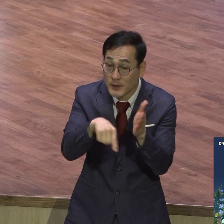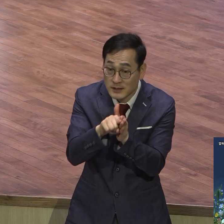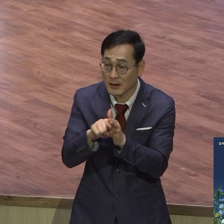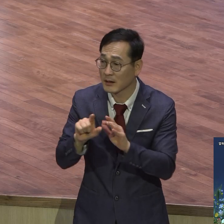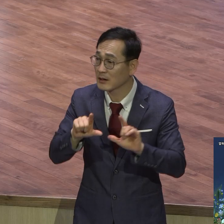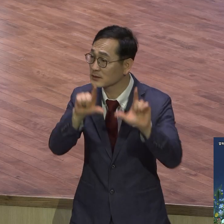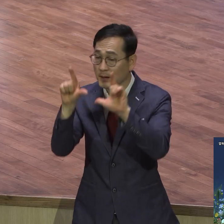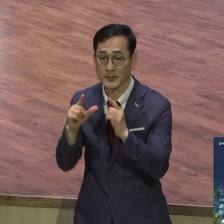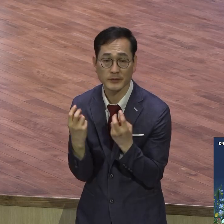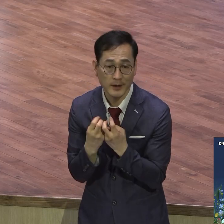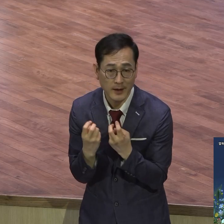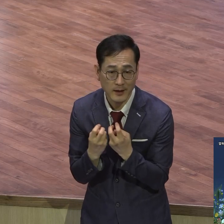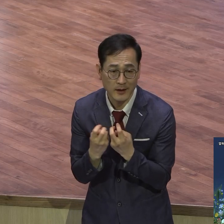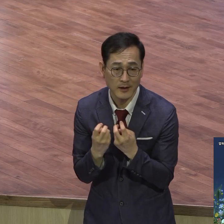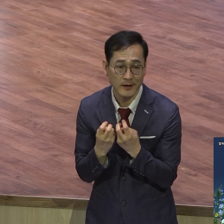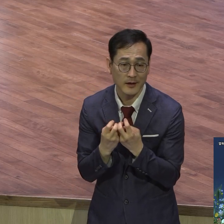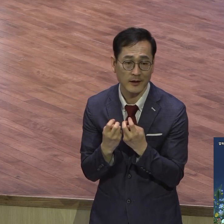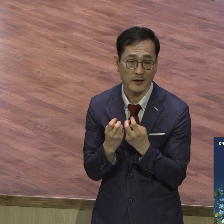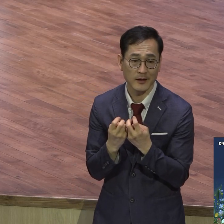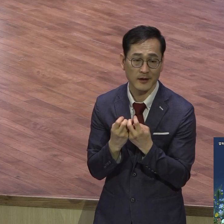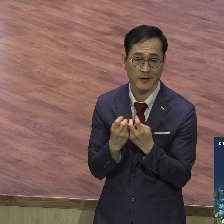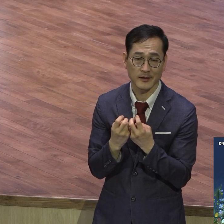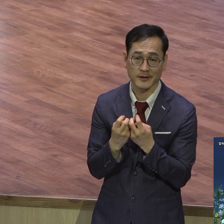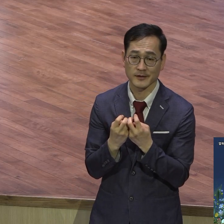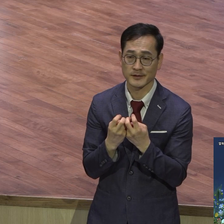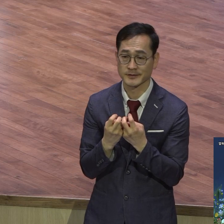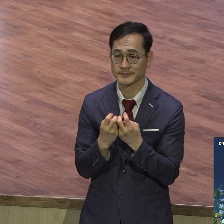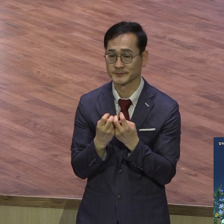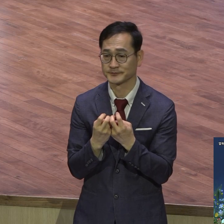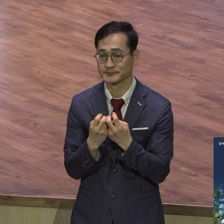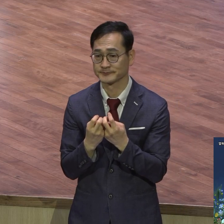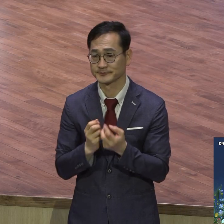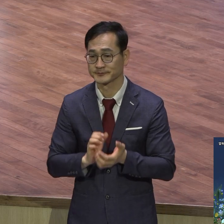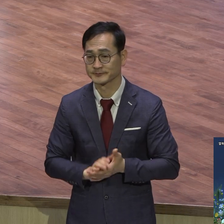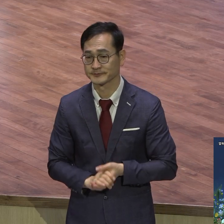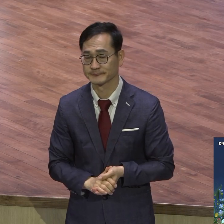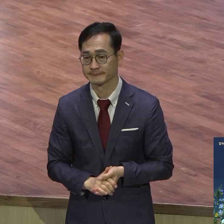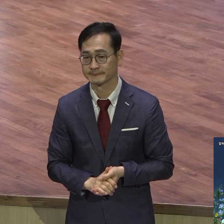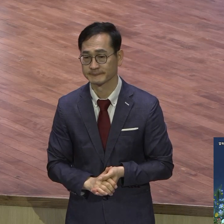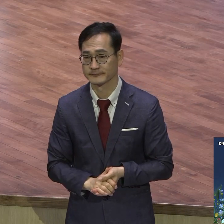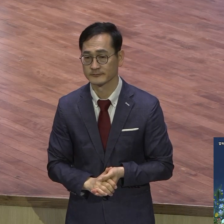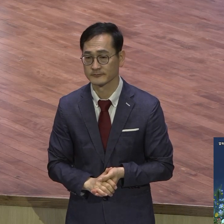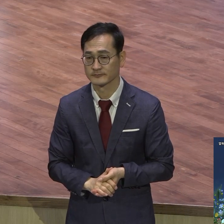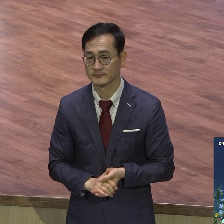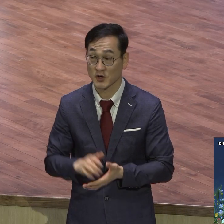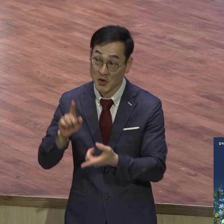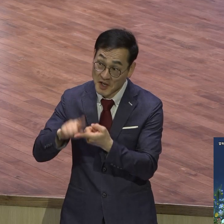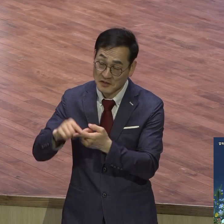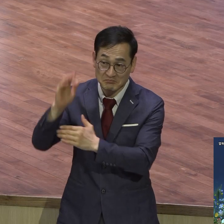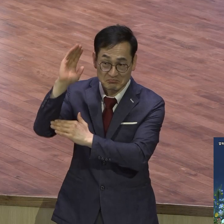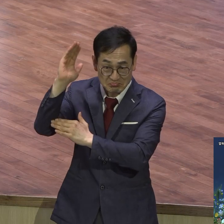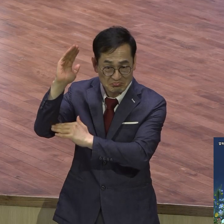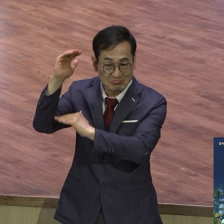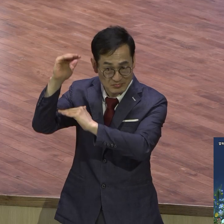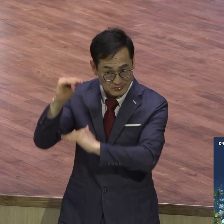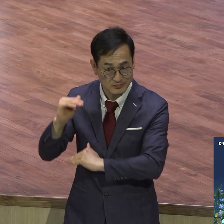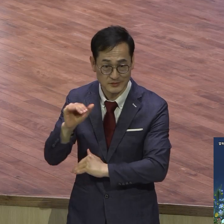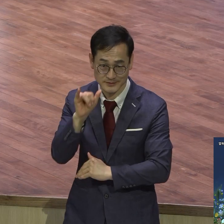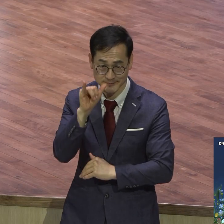그러한 신앙생활을 할 수 있느냐 그 답을 주고 있습니다. 오늘 말씀을 통해서